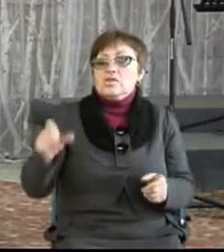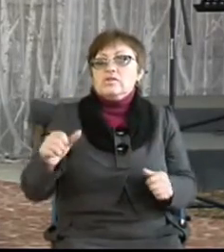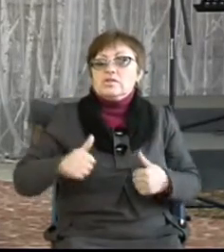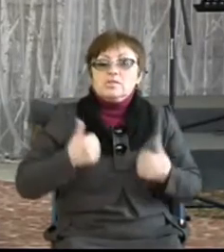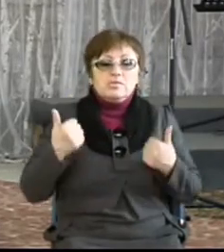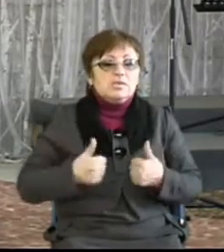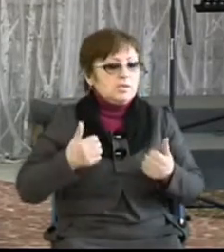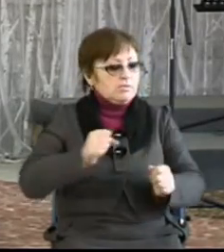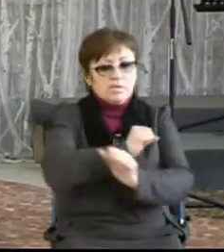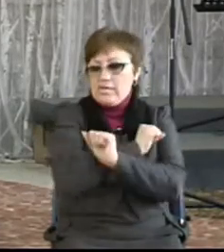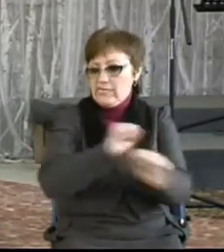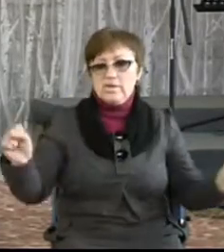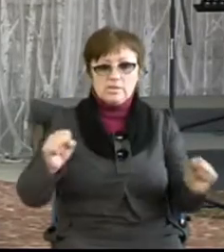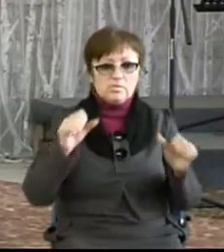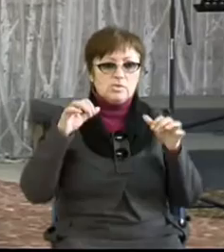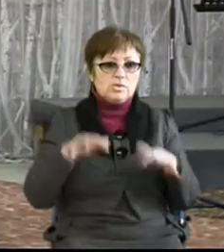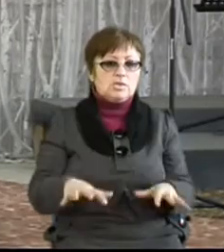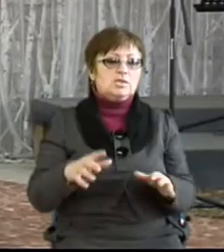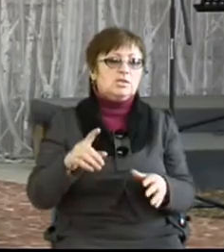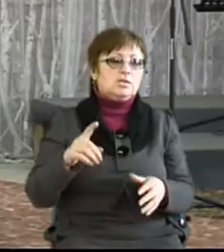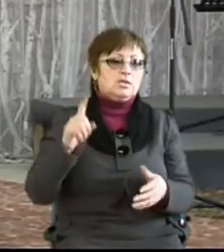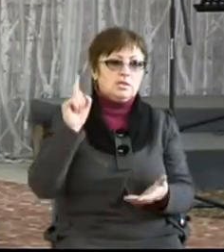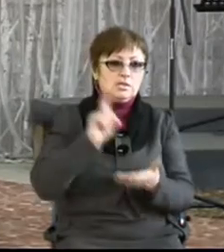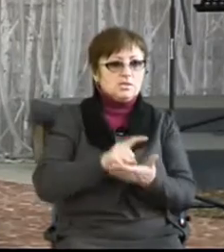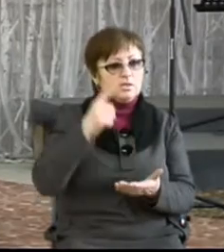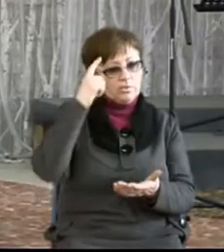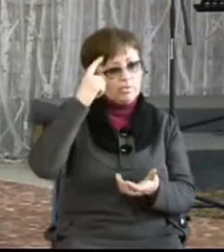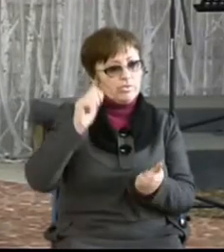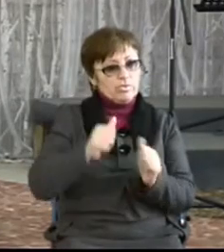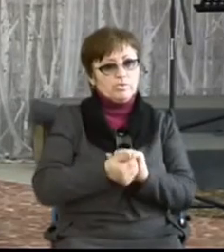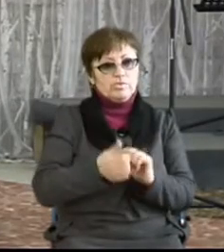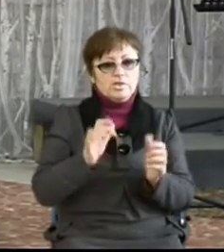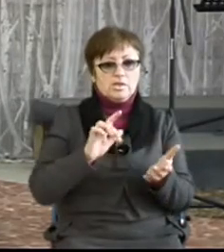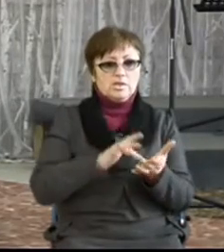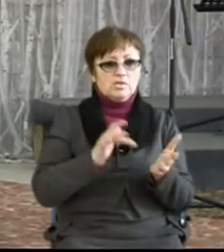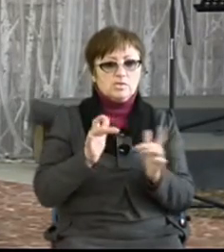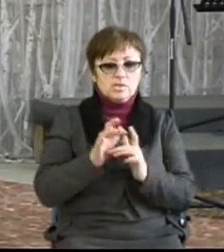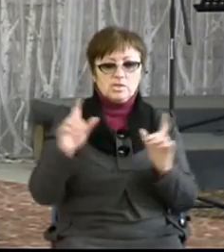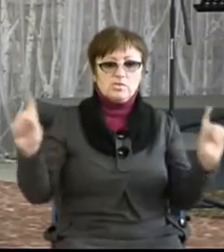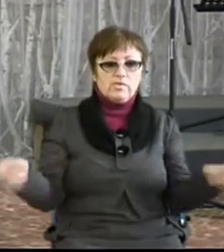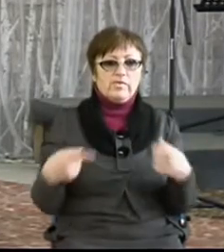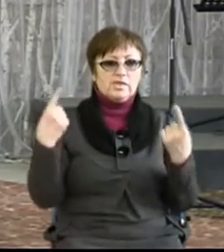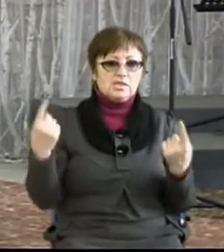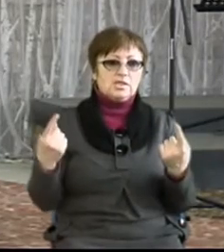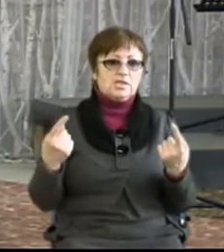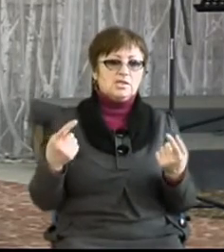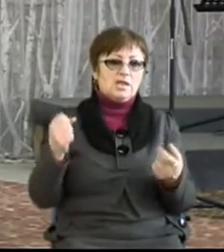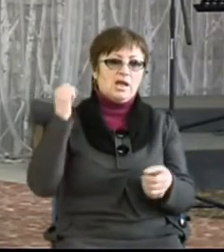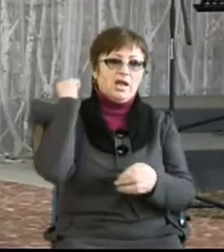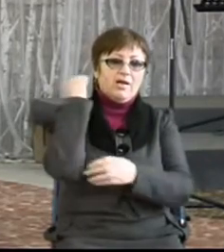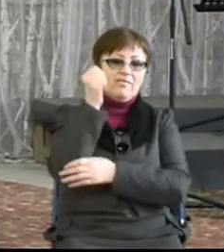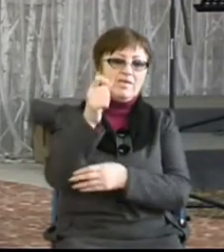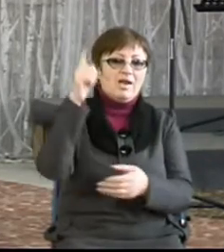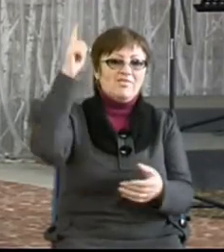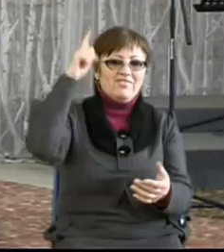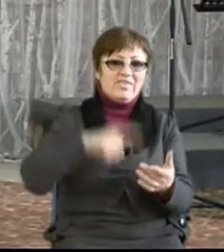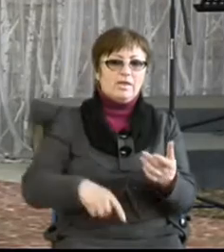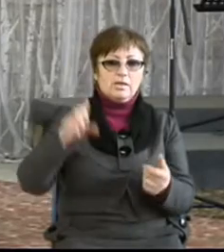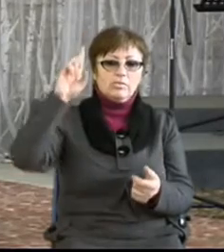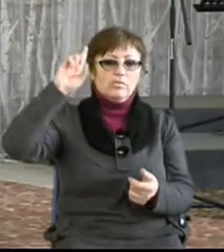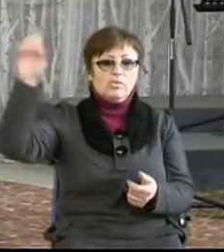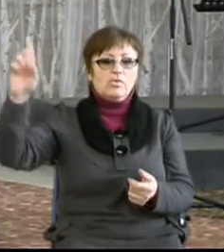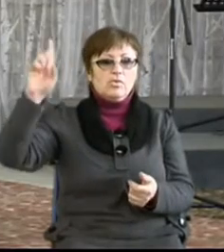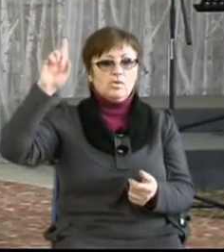человеческими усилиями не можем разрешить, мы всегда должны помнить, что Иисус Христос воскрес, что Авраам верил